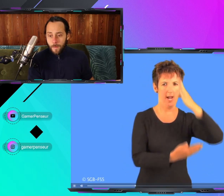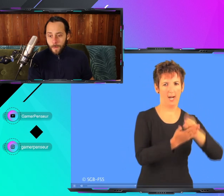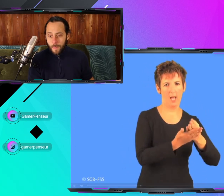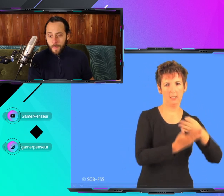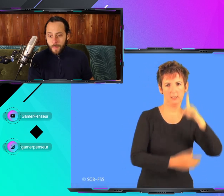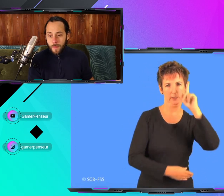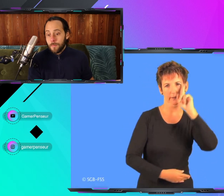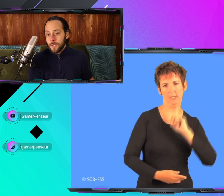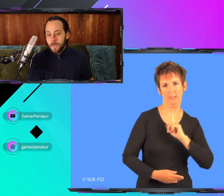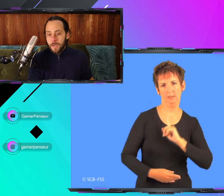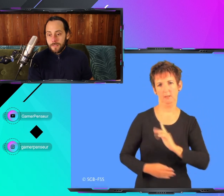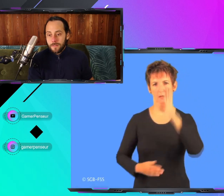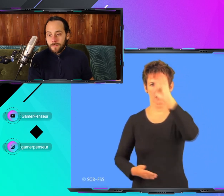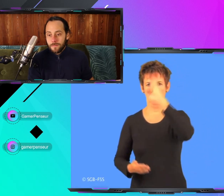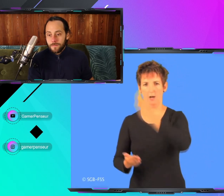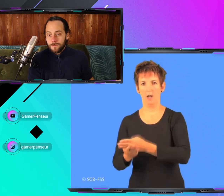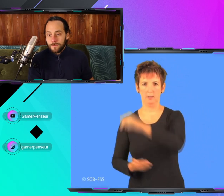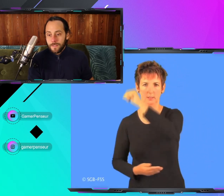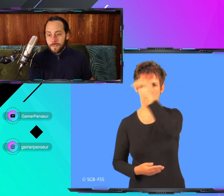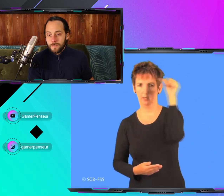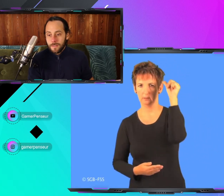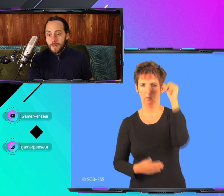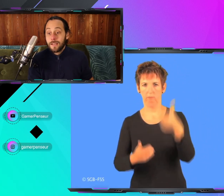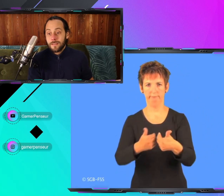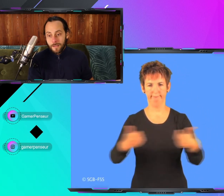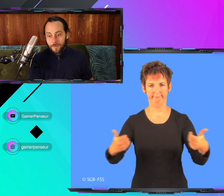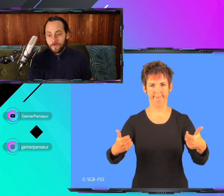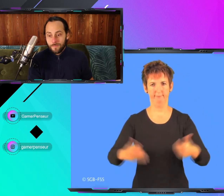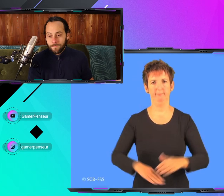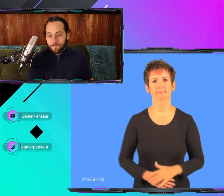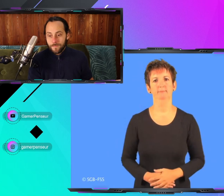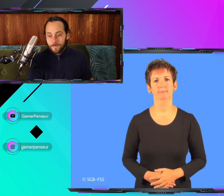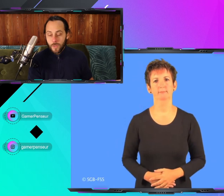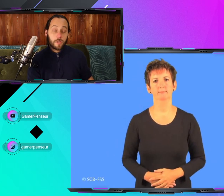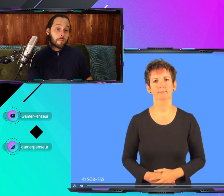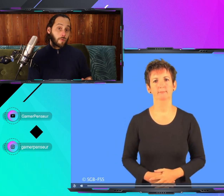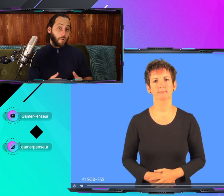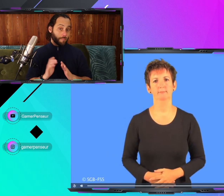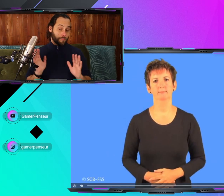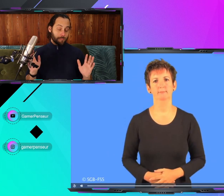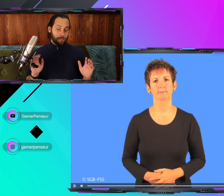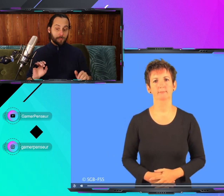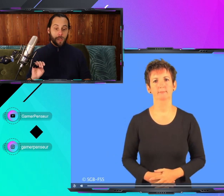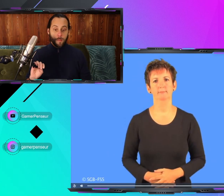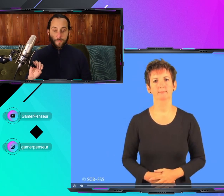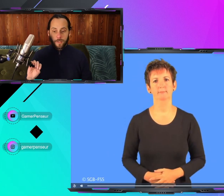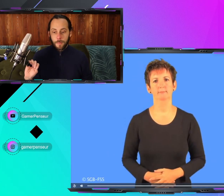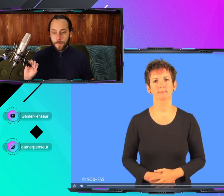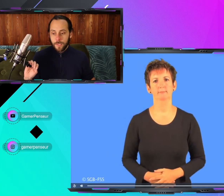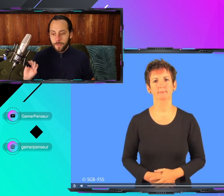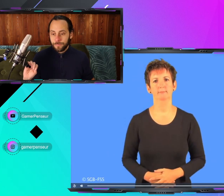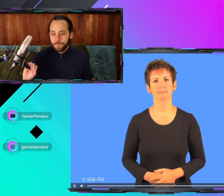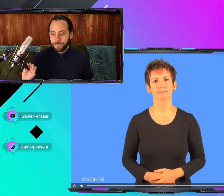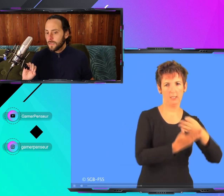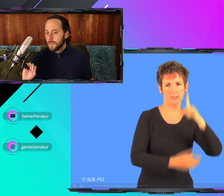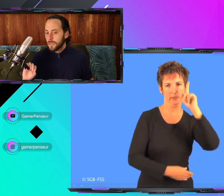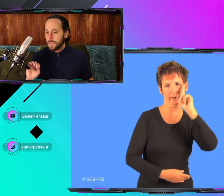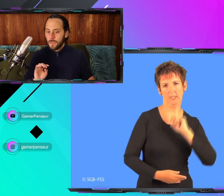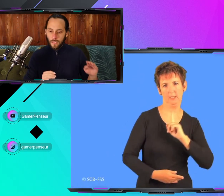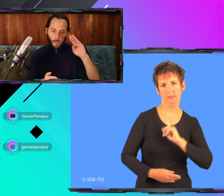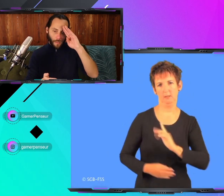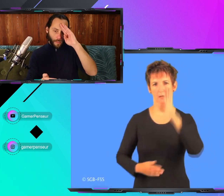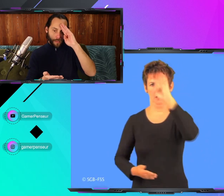Autrefois. Ah bon, la classe fille, classe garçon. Ok, bon. Elle l'a pas fait de la même manière.